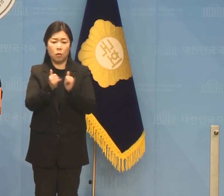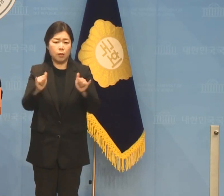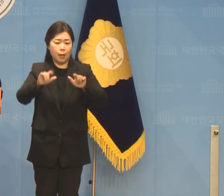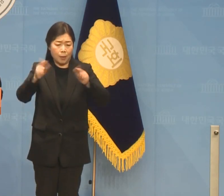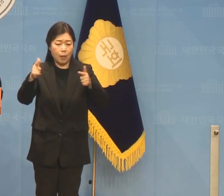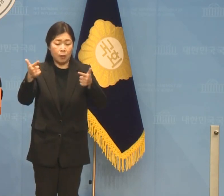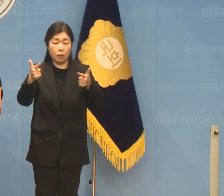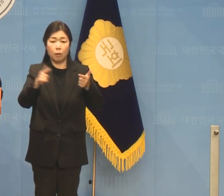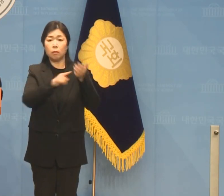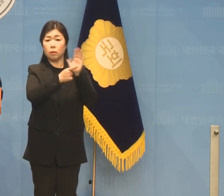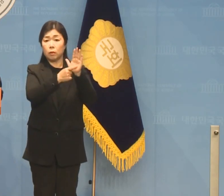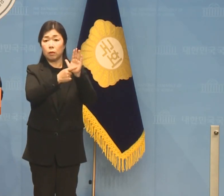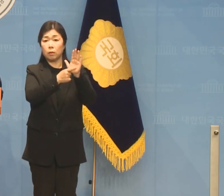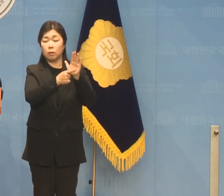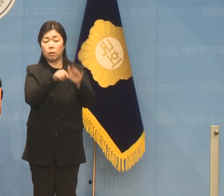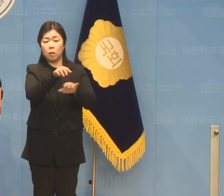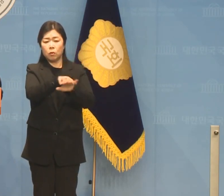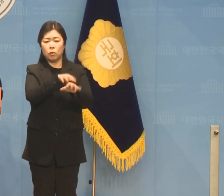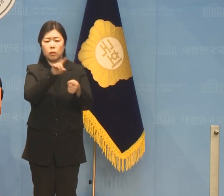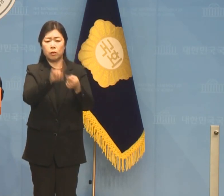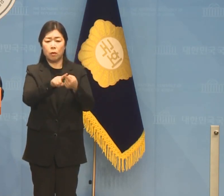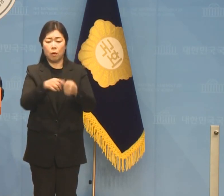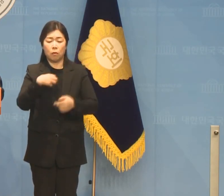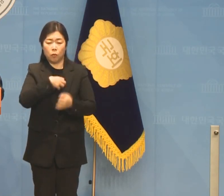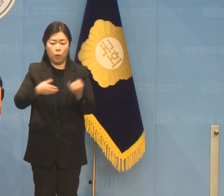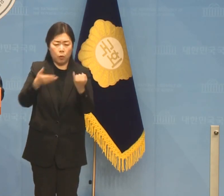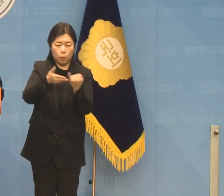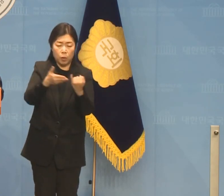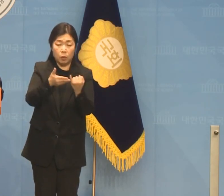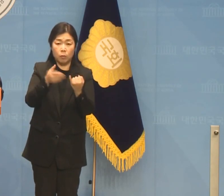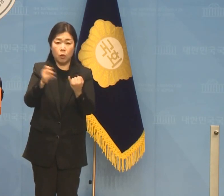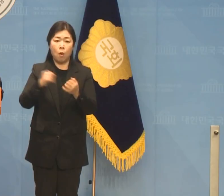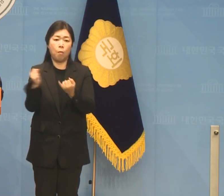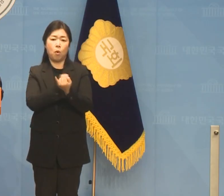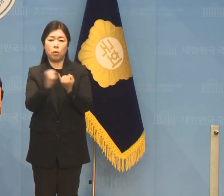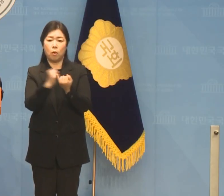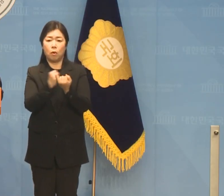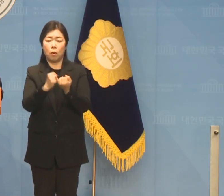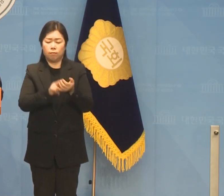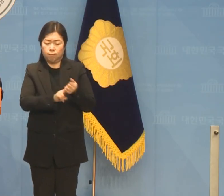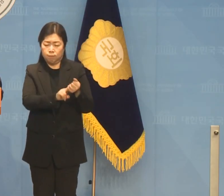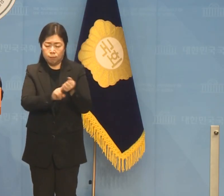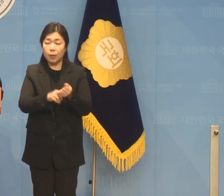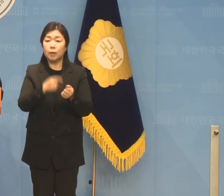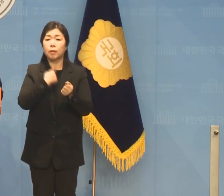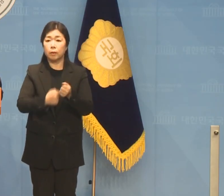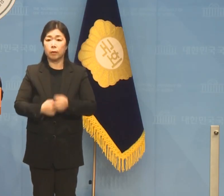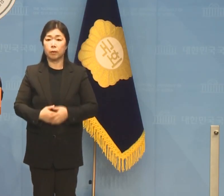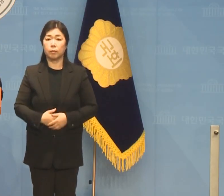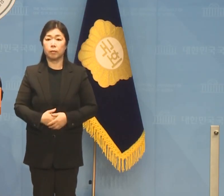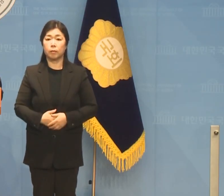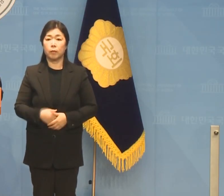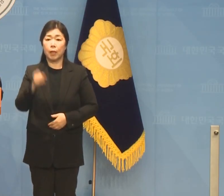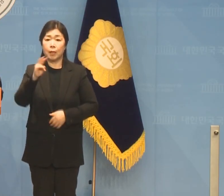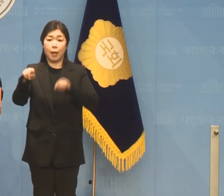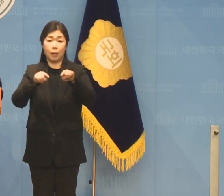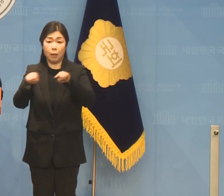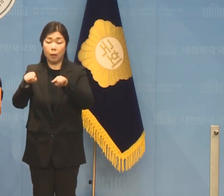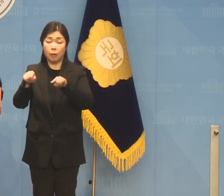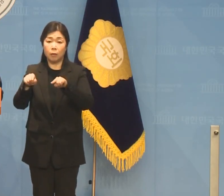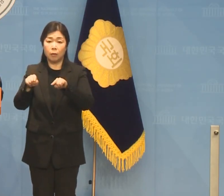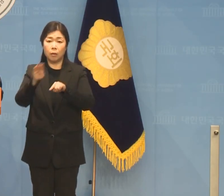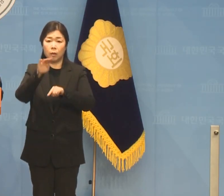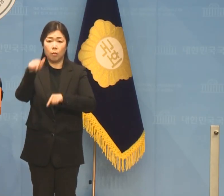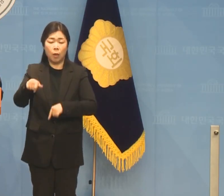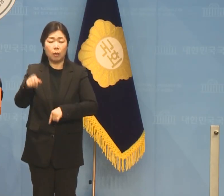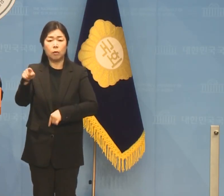없다고 주장하며 조직적인 괴롭힘과 직장 내 폭력을 은폐하고 있습니다. 특히 야당 측